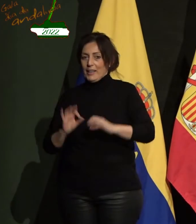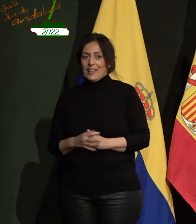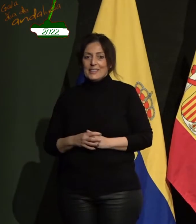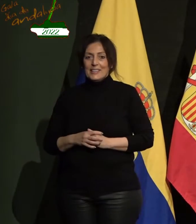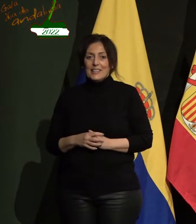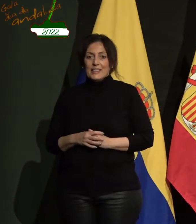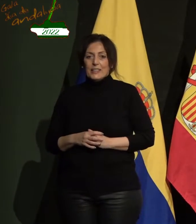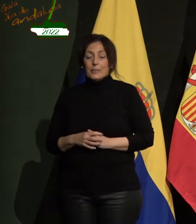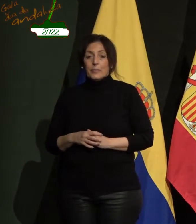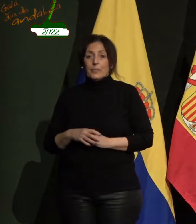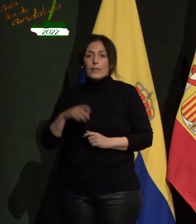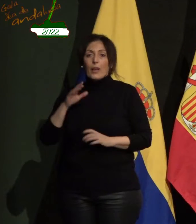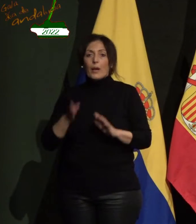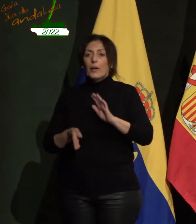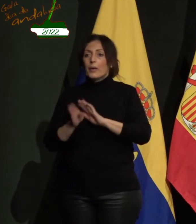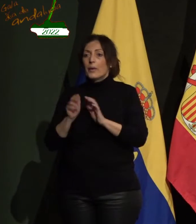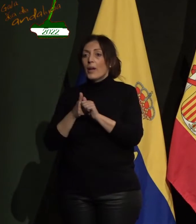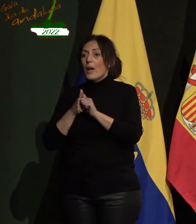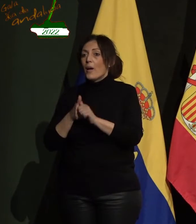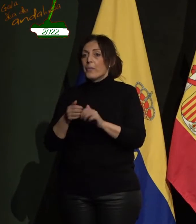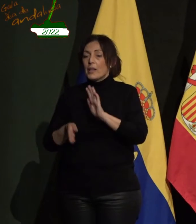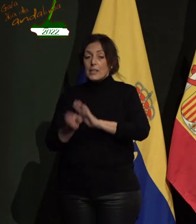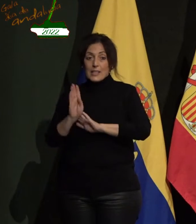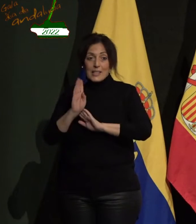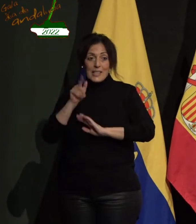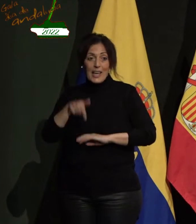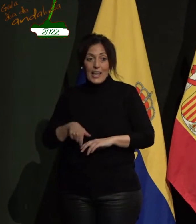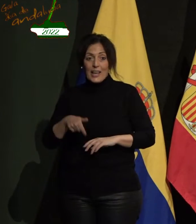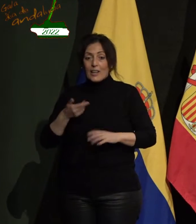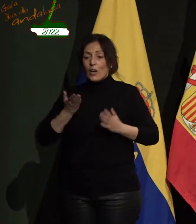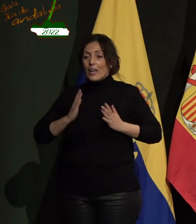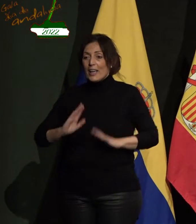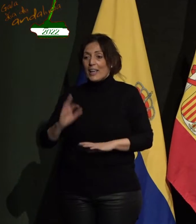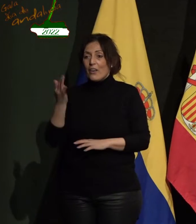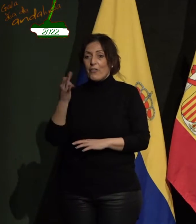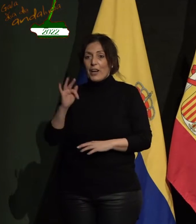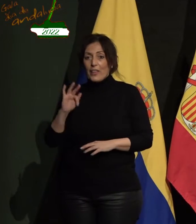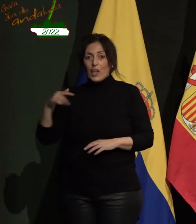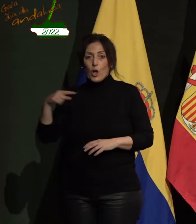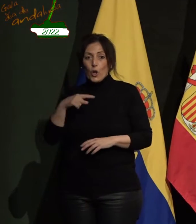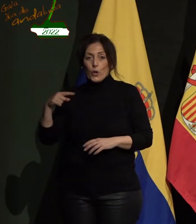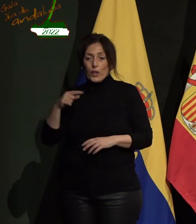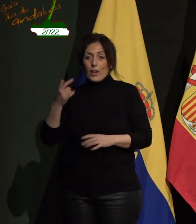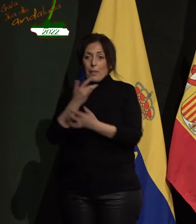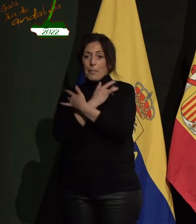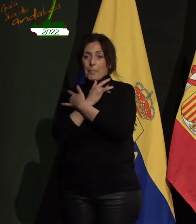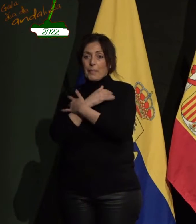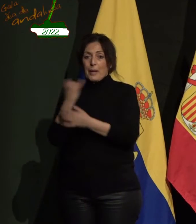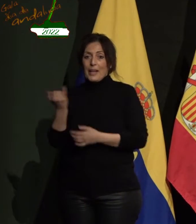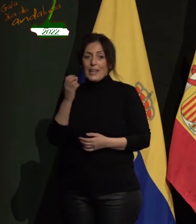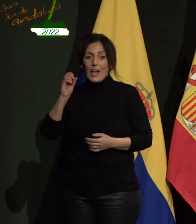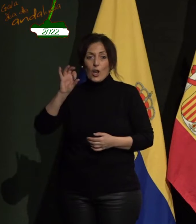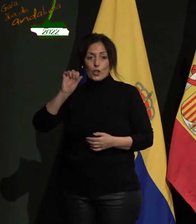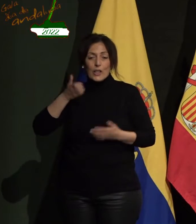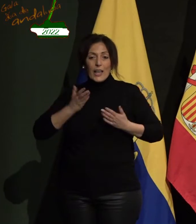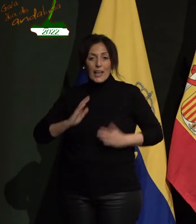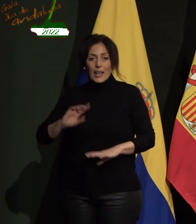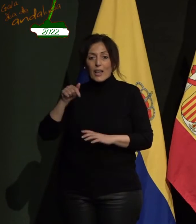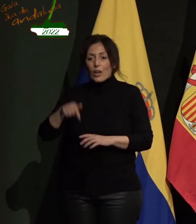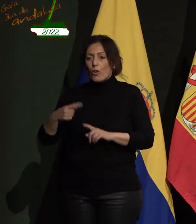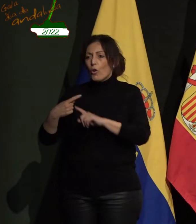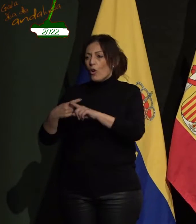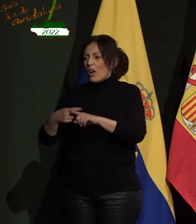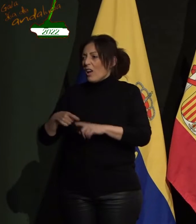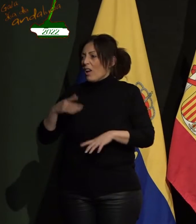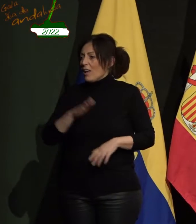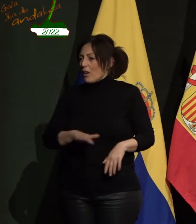Y vamos a seguir ahora con el siguiente palmeño distinguido que es hijo de Francisco González Domínguez y María José Pérez Tierno. Compartió su infancia